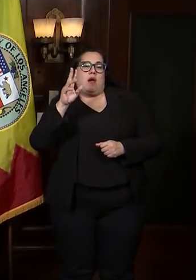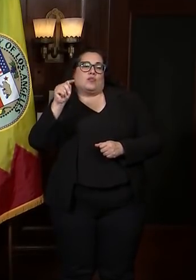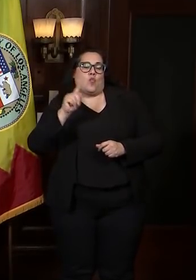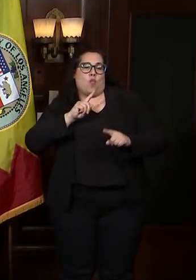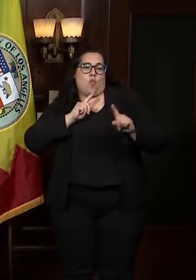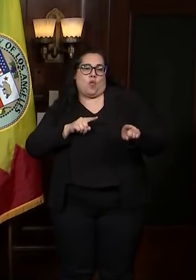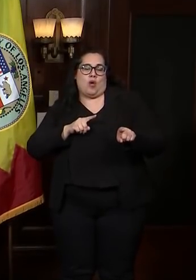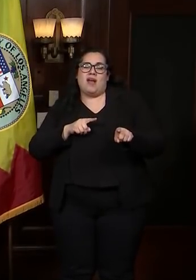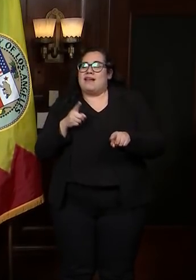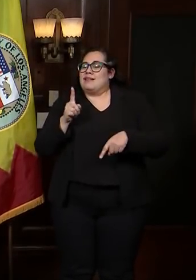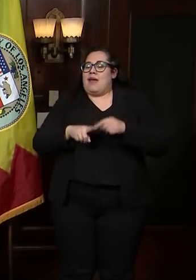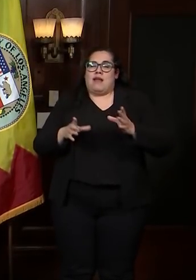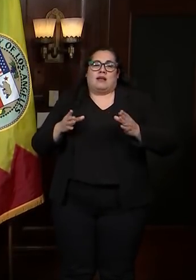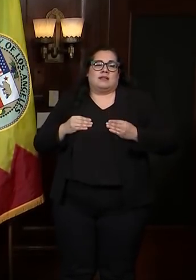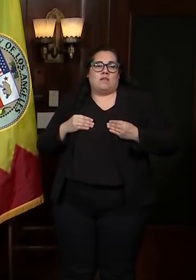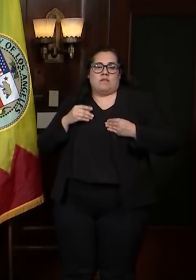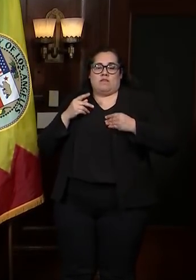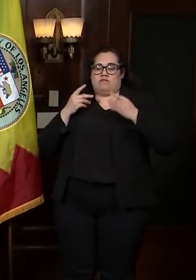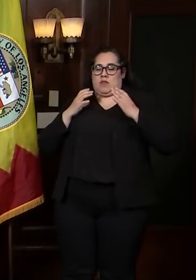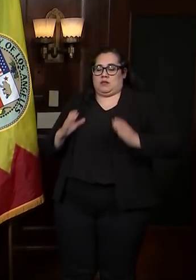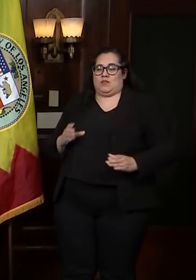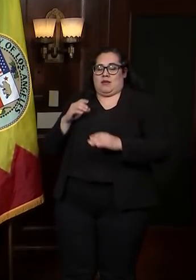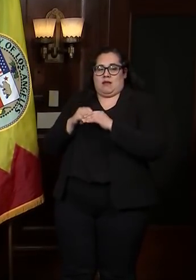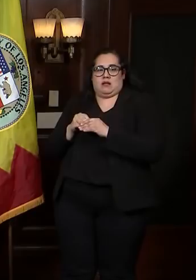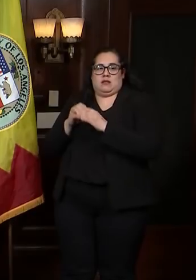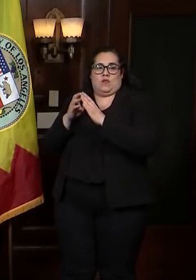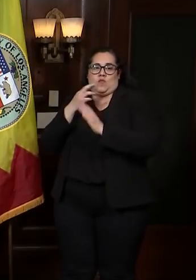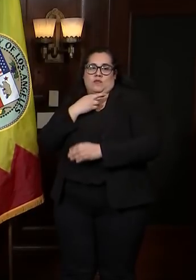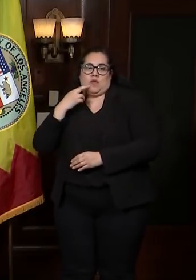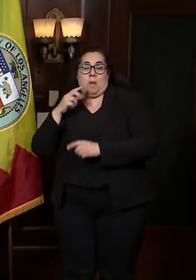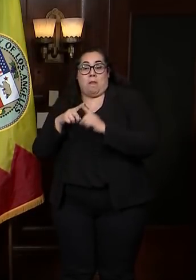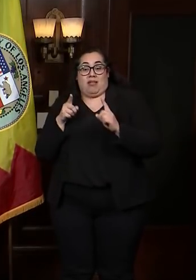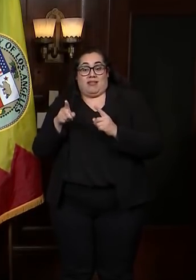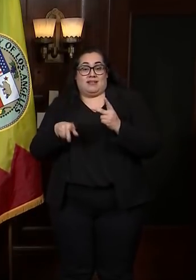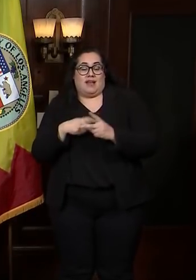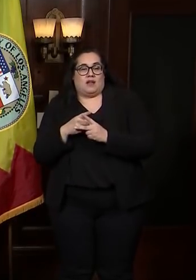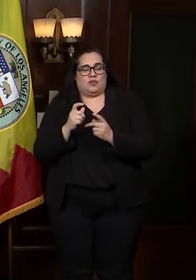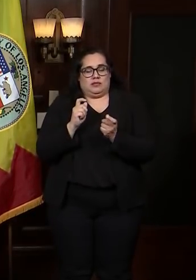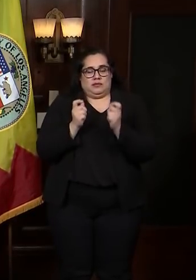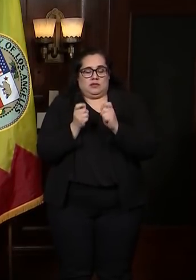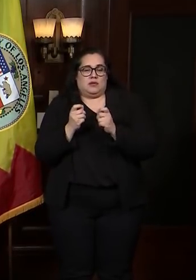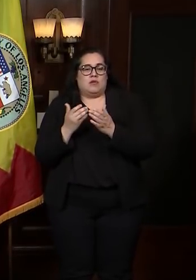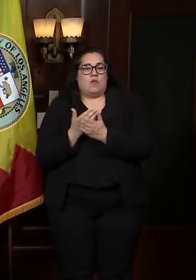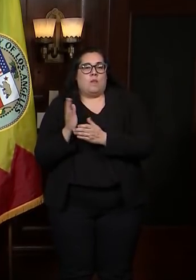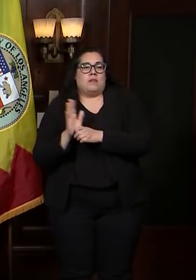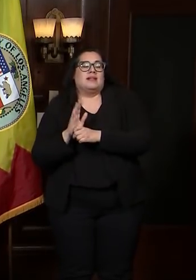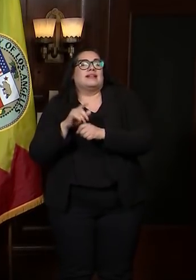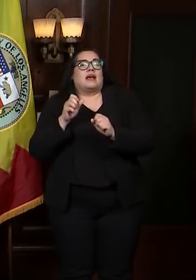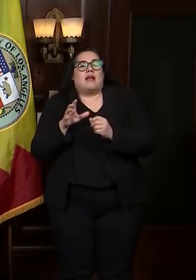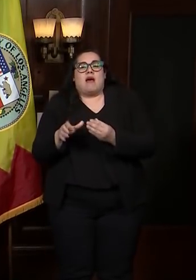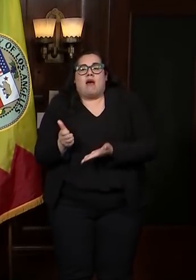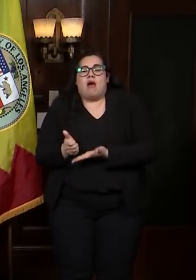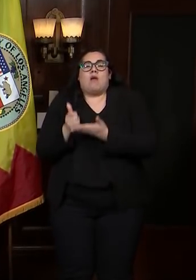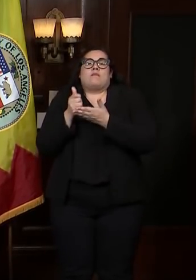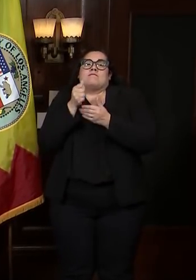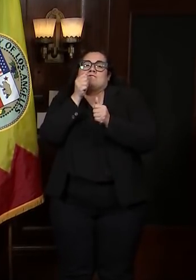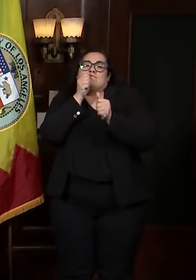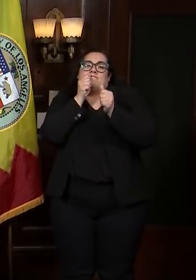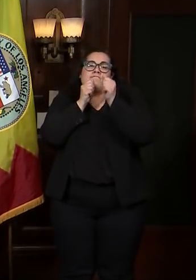clientes en sus restaurantes, esta forma de innovación en este momento les ayudará a